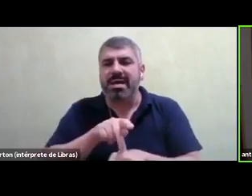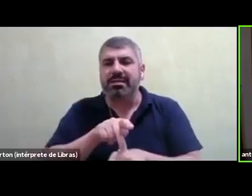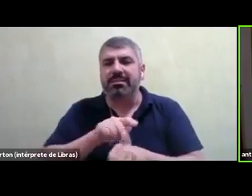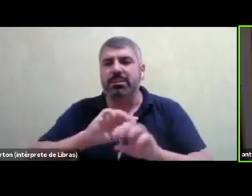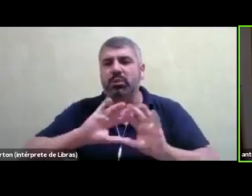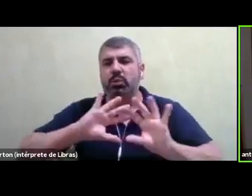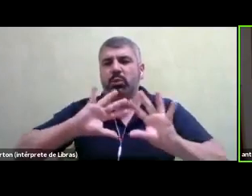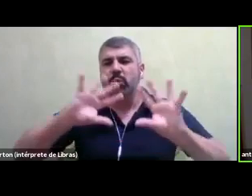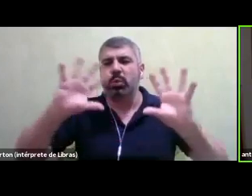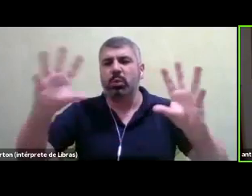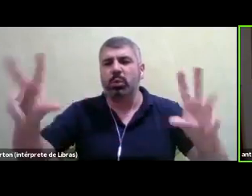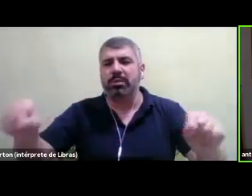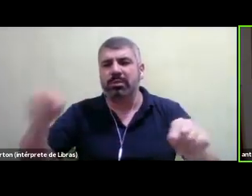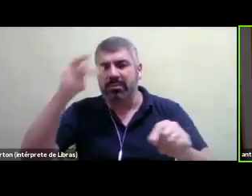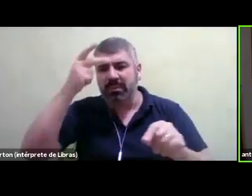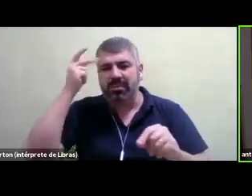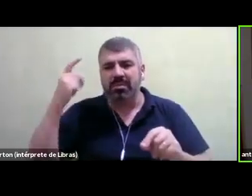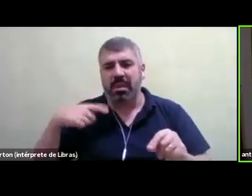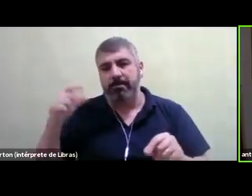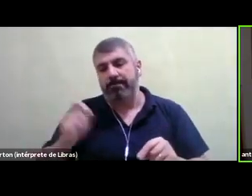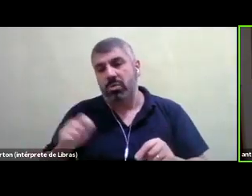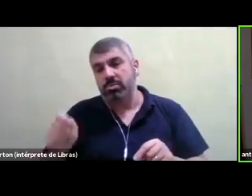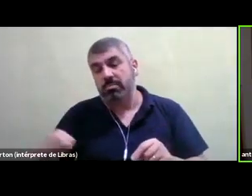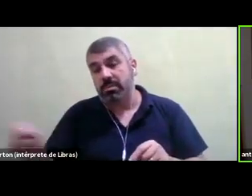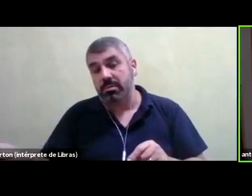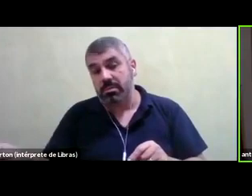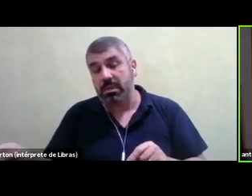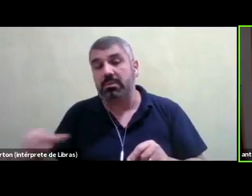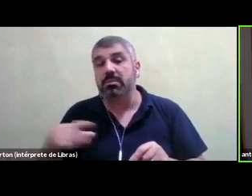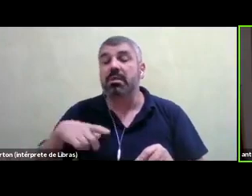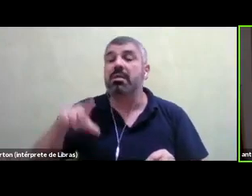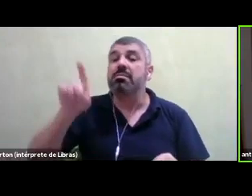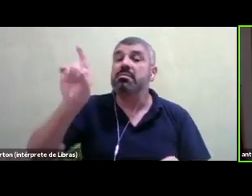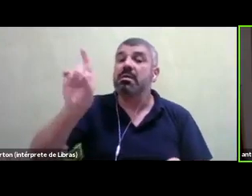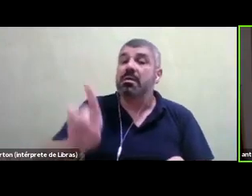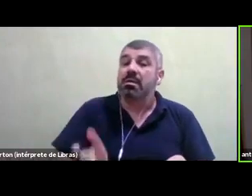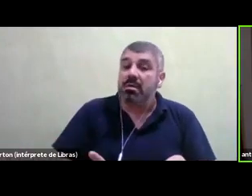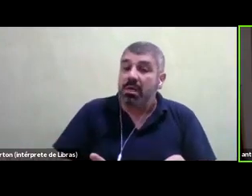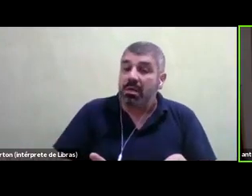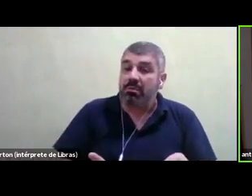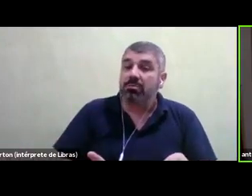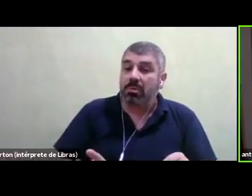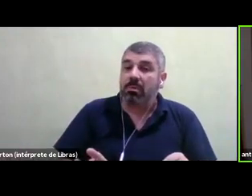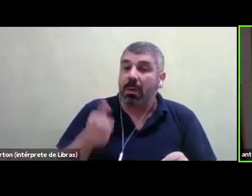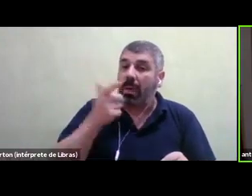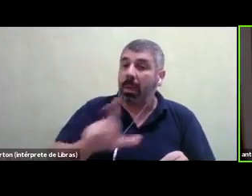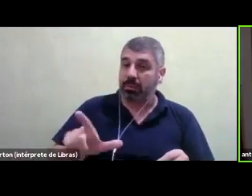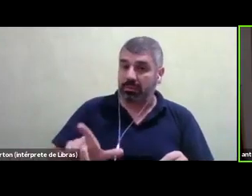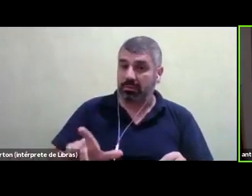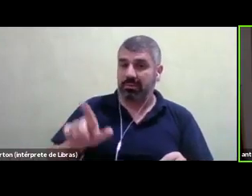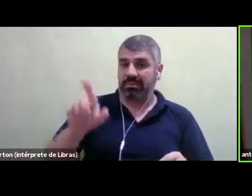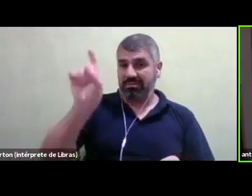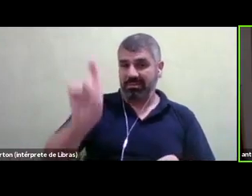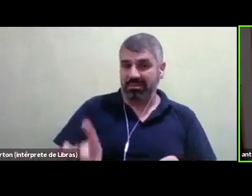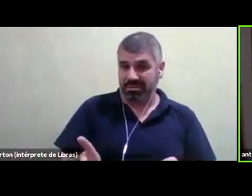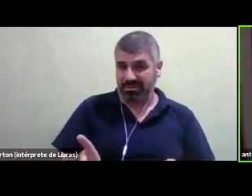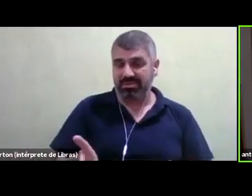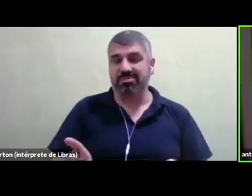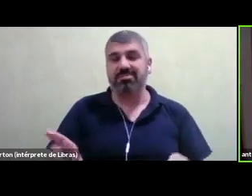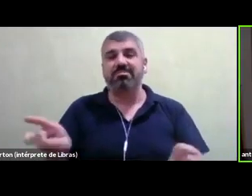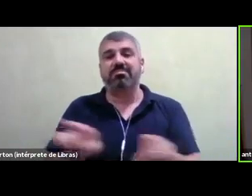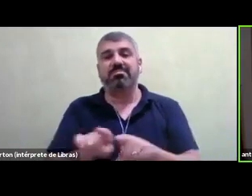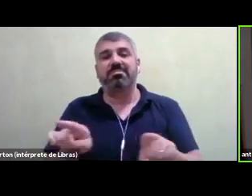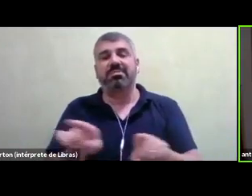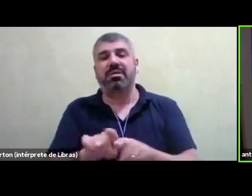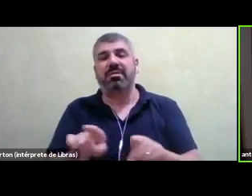tenham a possibilidade, né, de ter seus direitos mínimos garantidos e de minimamente ser contemplado num